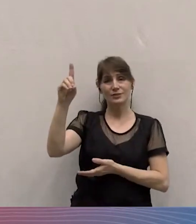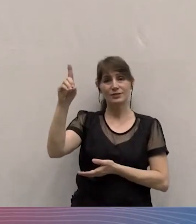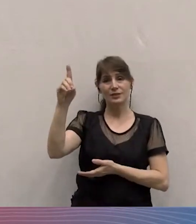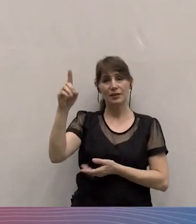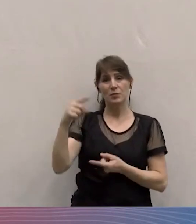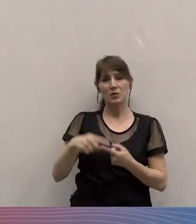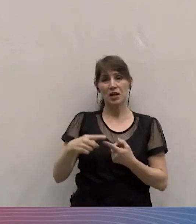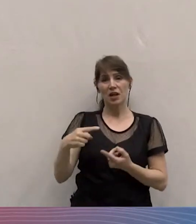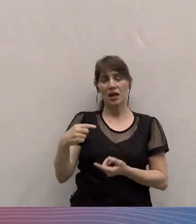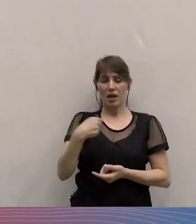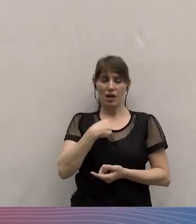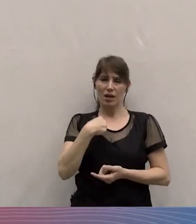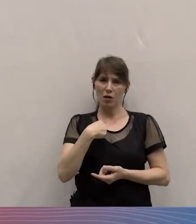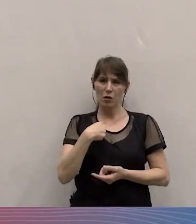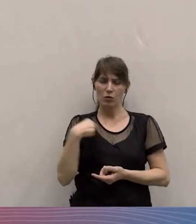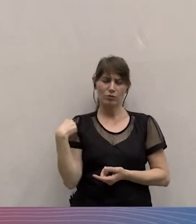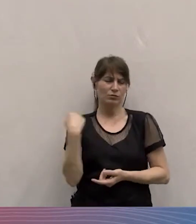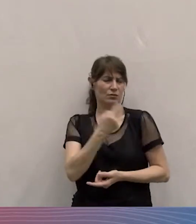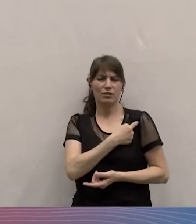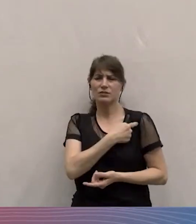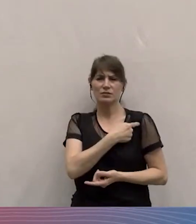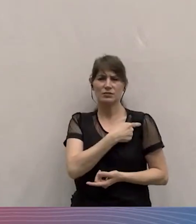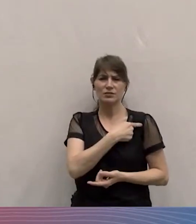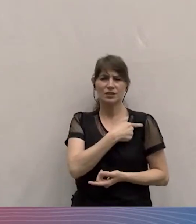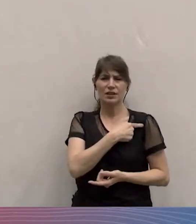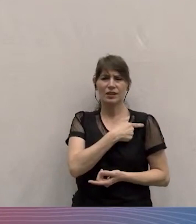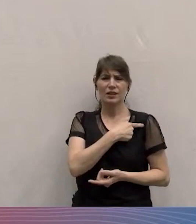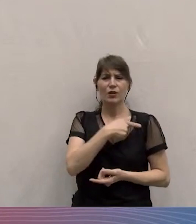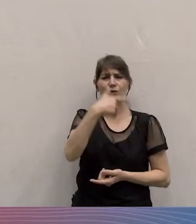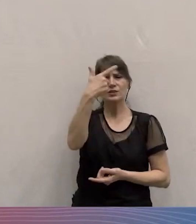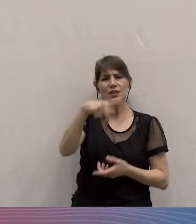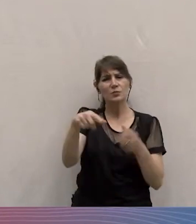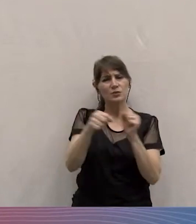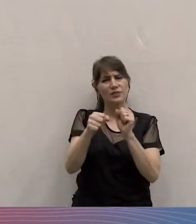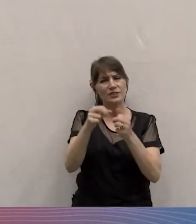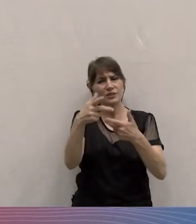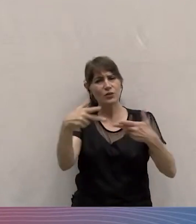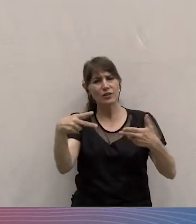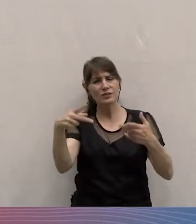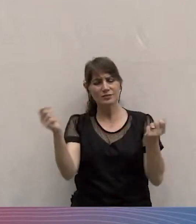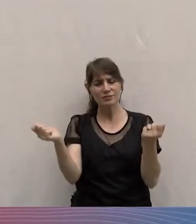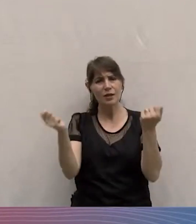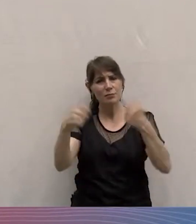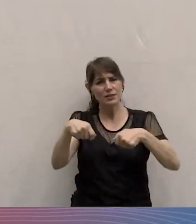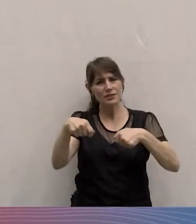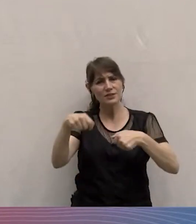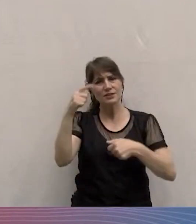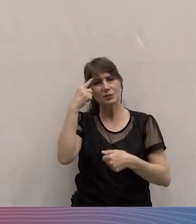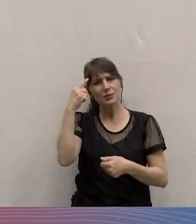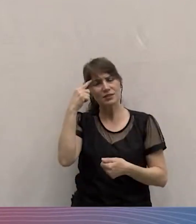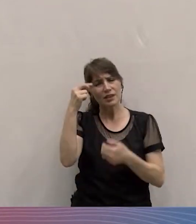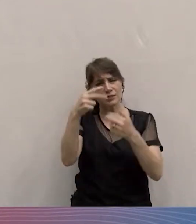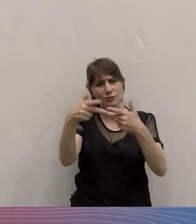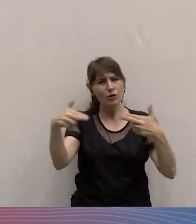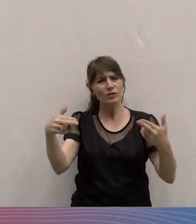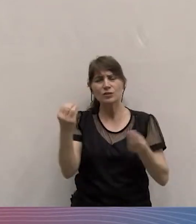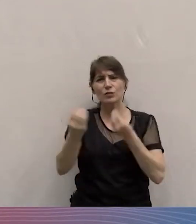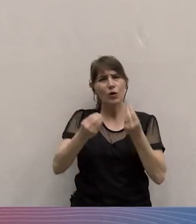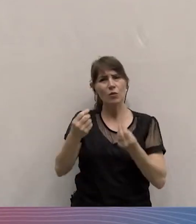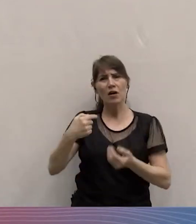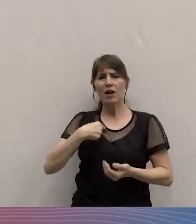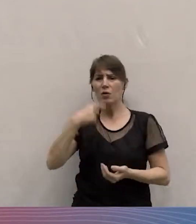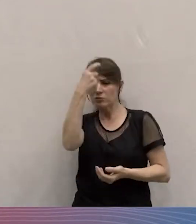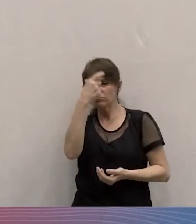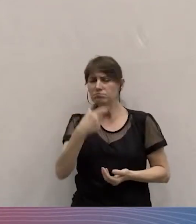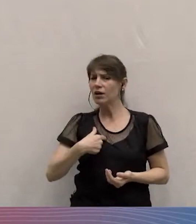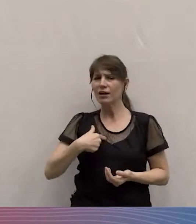que por nós mesmos sejamos capazes de pensar alguma coisa como se partisse